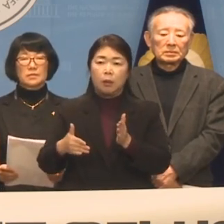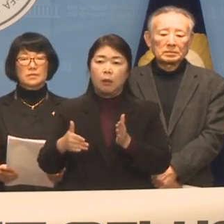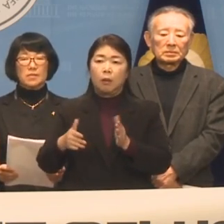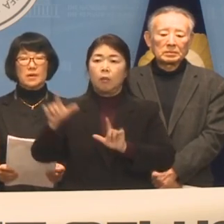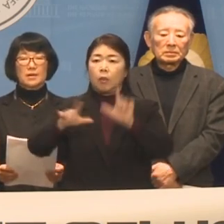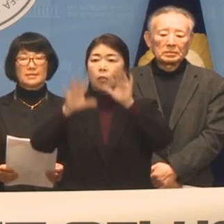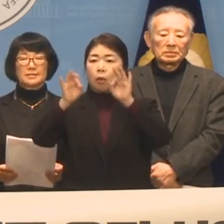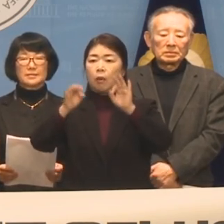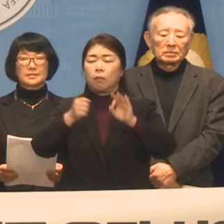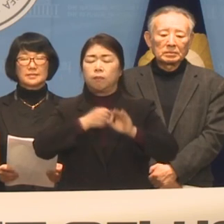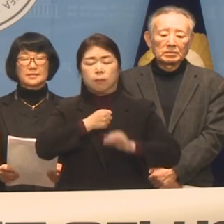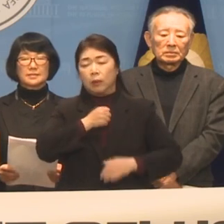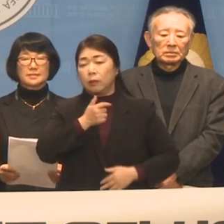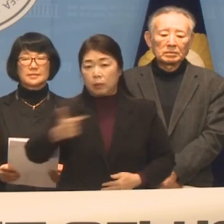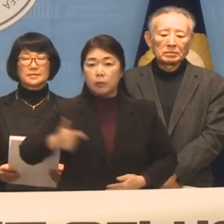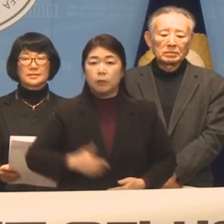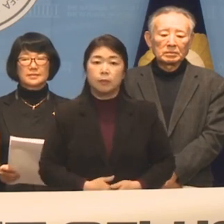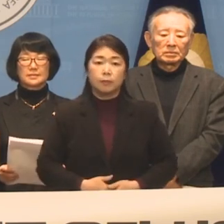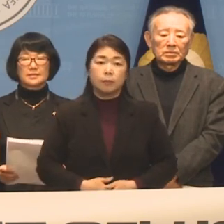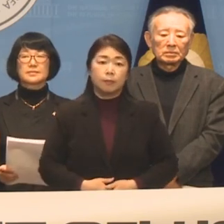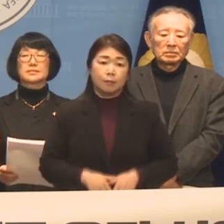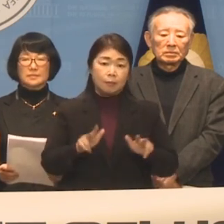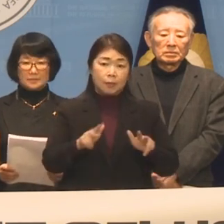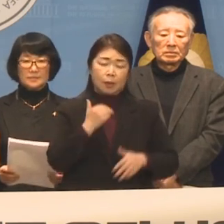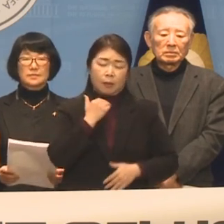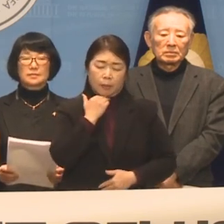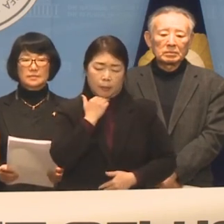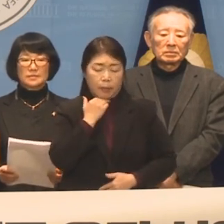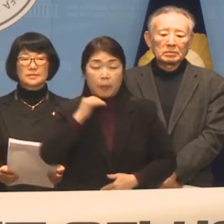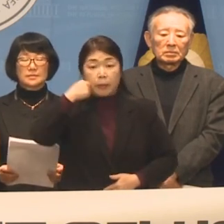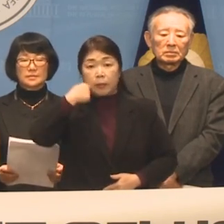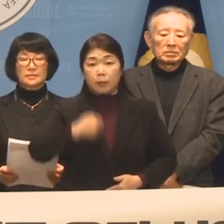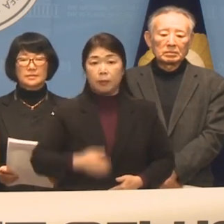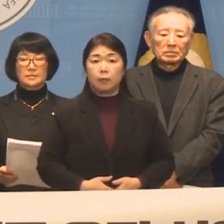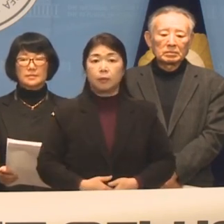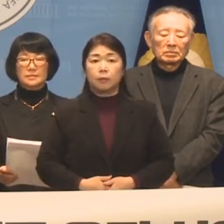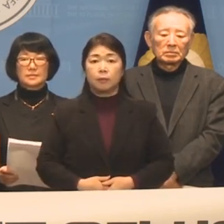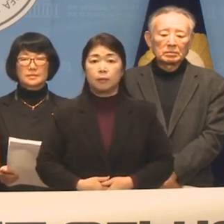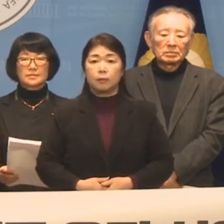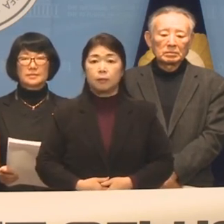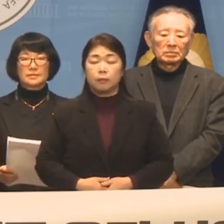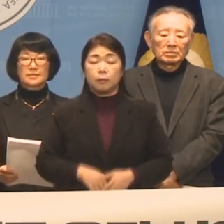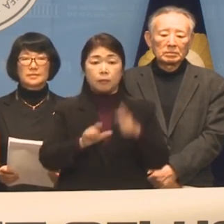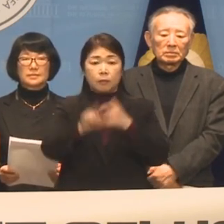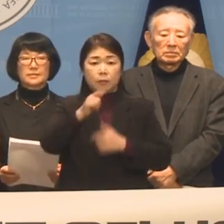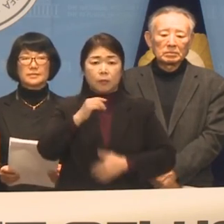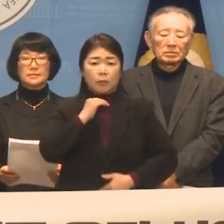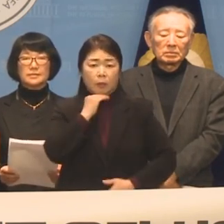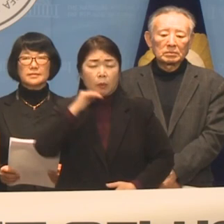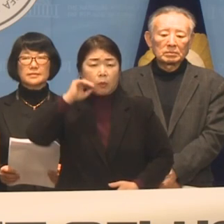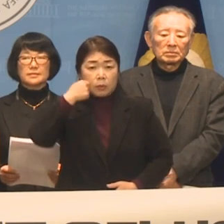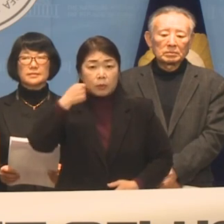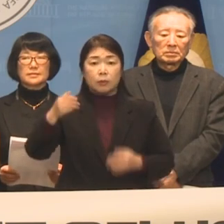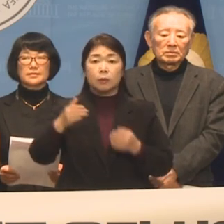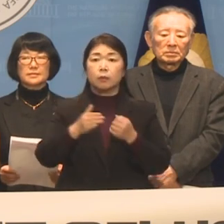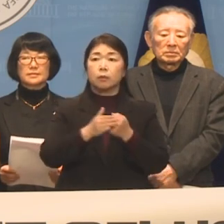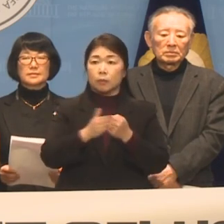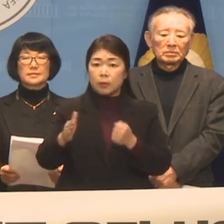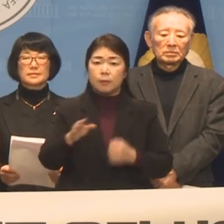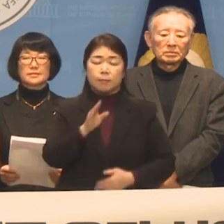그래서 저희들은 이제 더 이상 기다릴 수 없는 상황이다. 더 이상 기다릴 수 없는, 진짜로